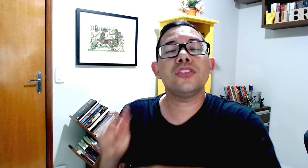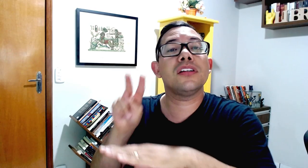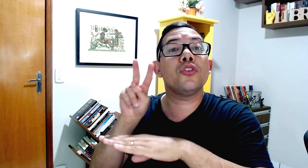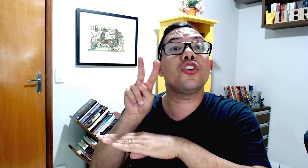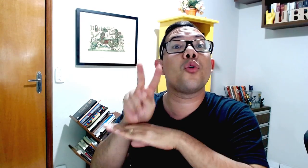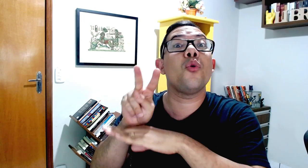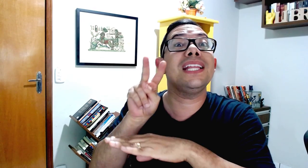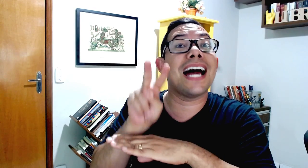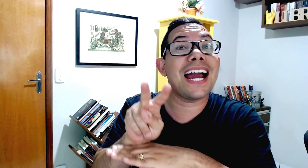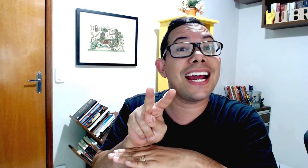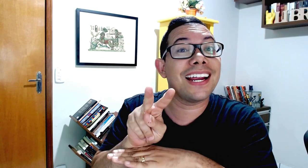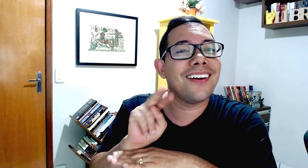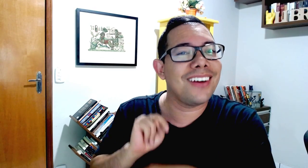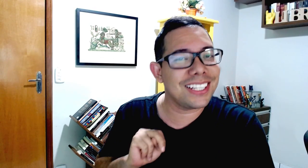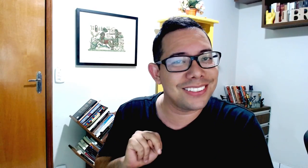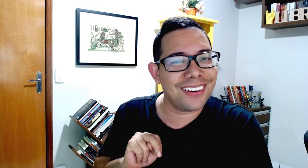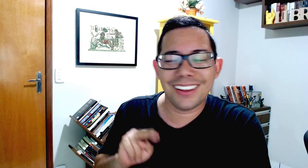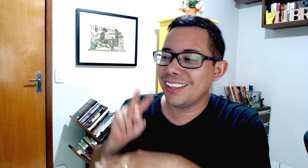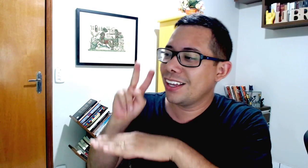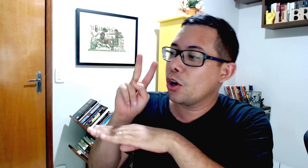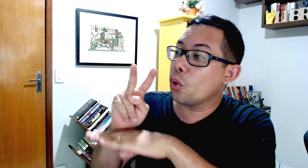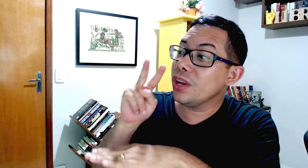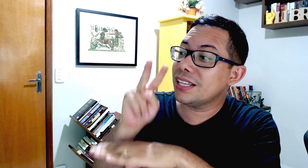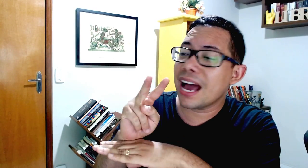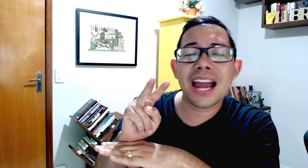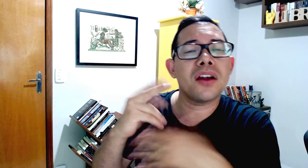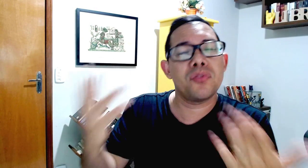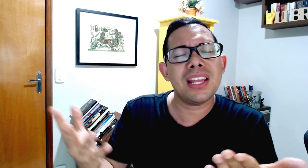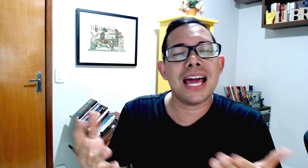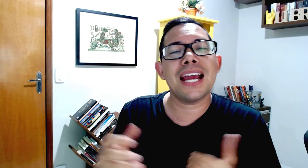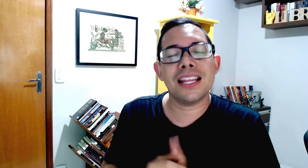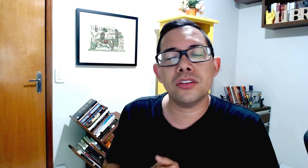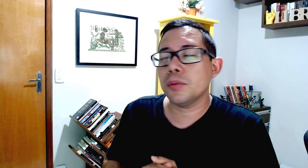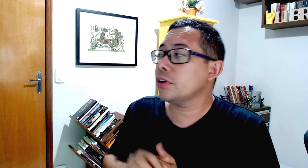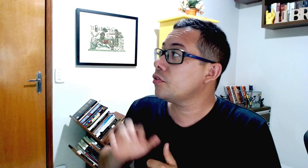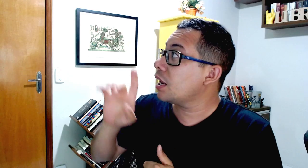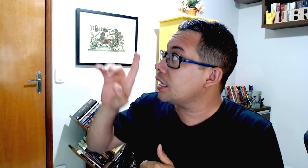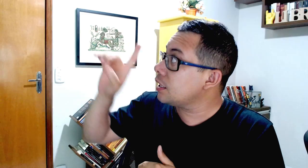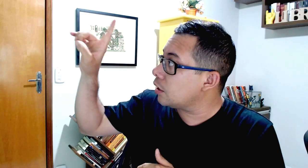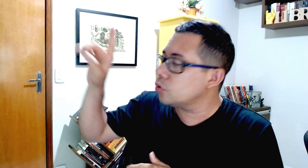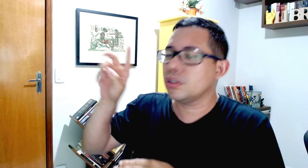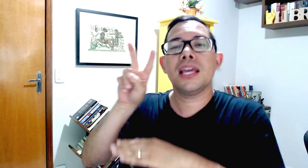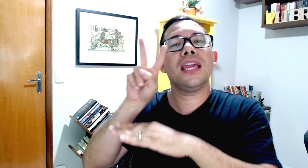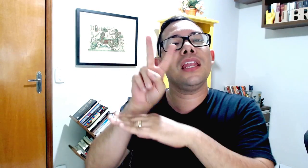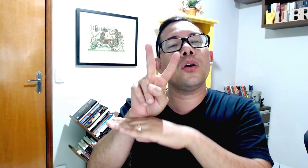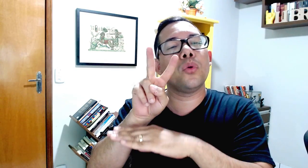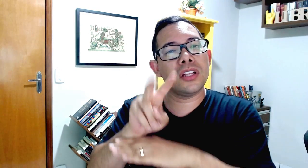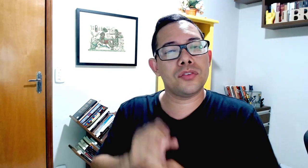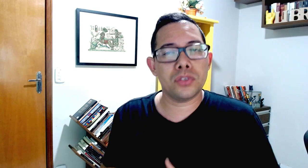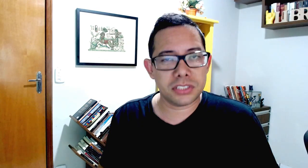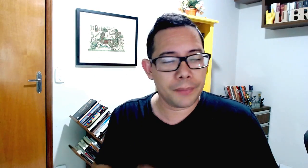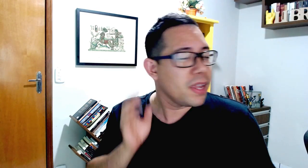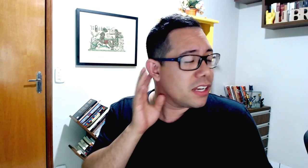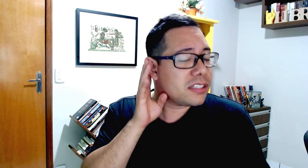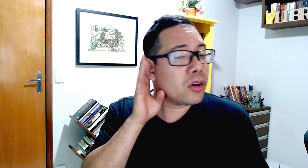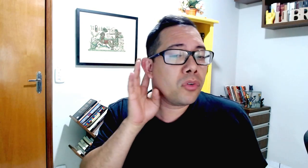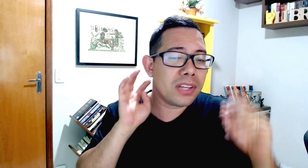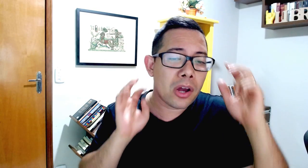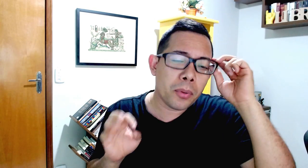é o sinal de cuidar Olha só cuidar velar né que você pode falar que Deus ele cuida de você ele é uma